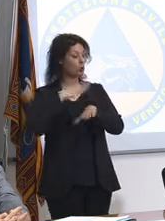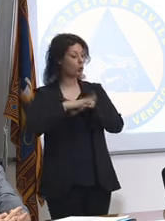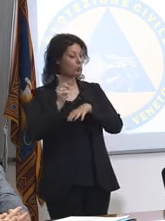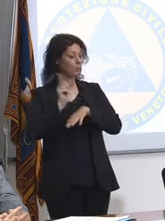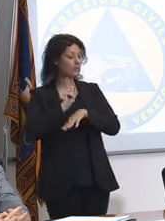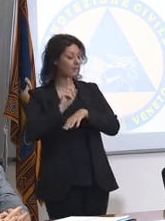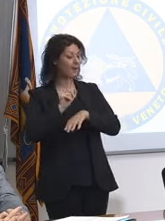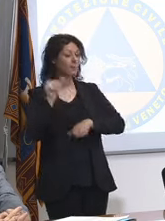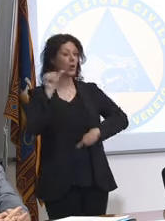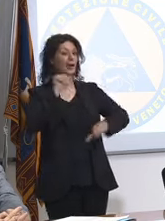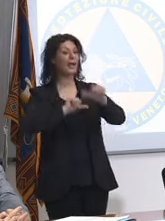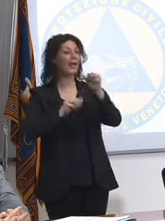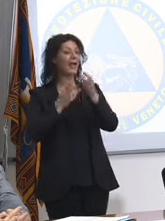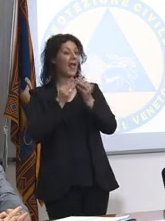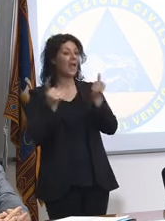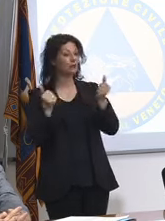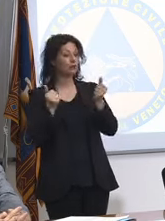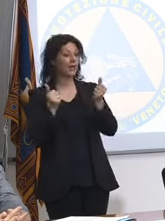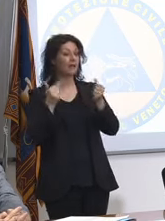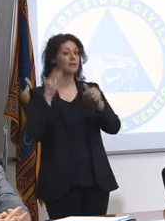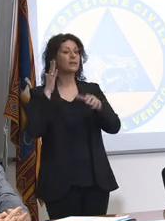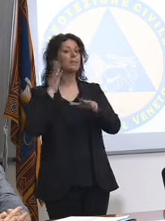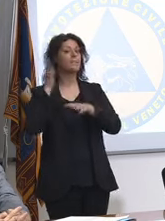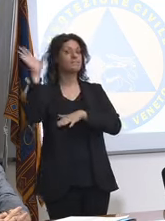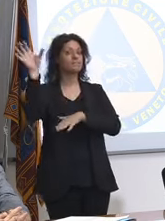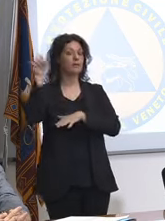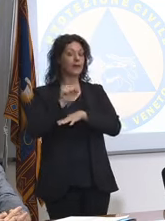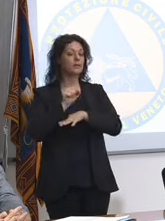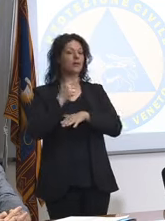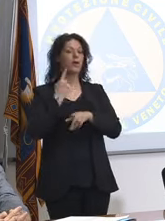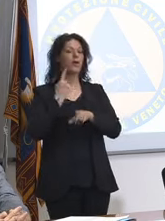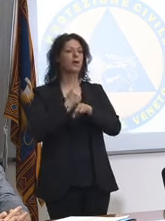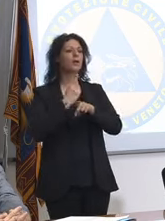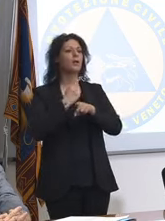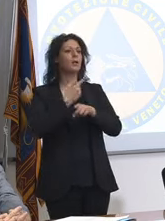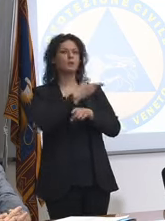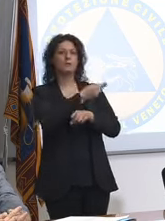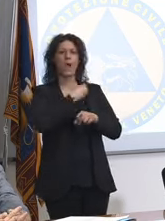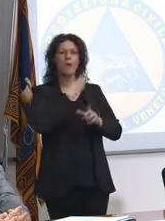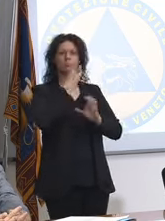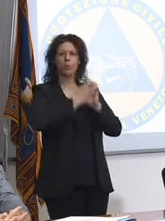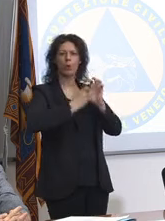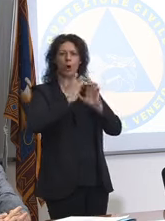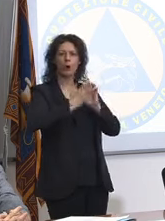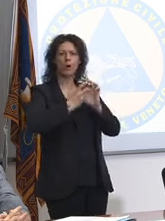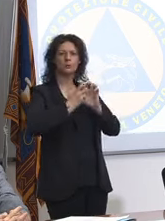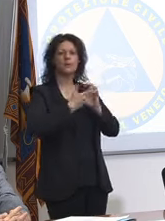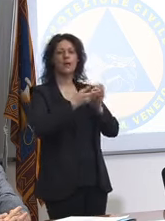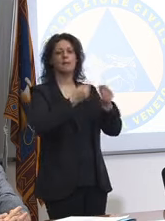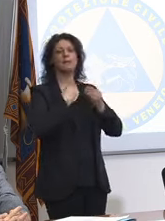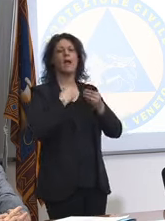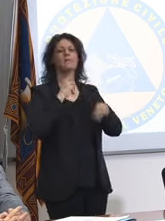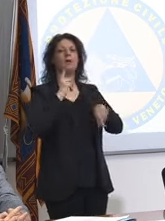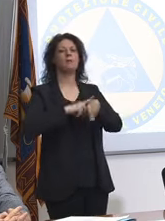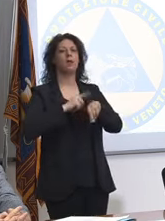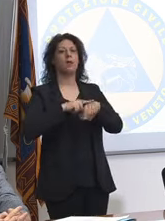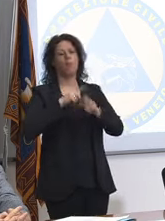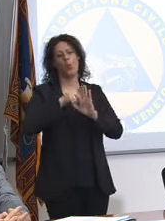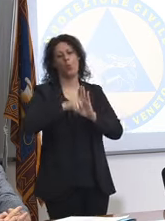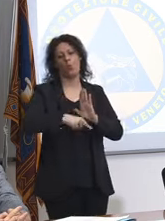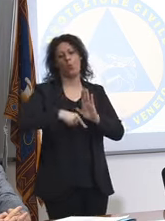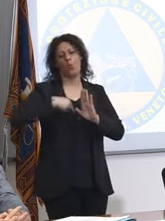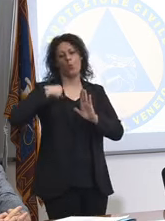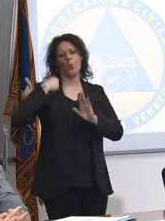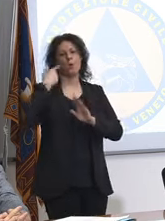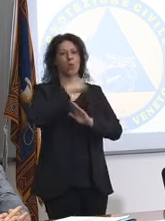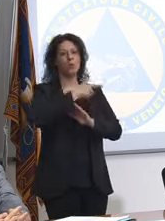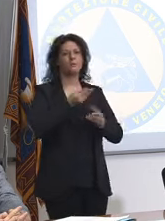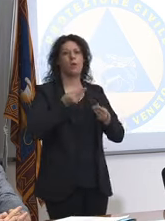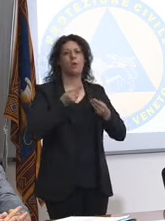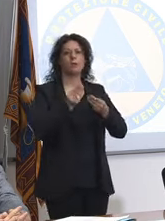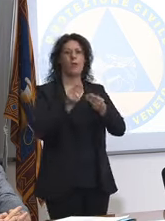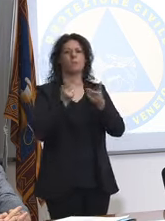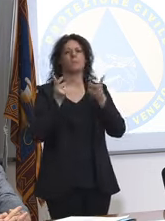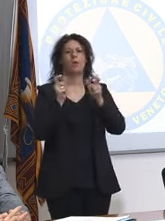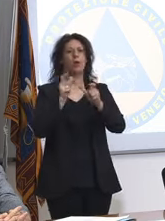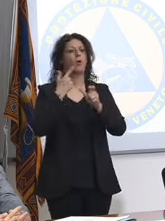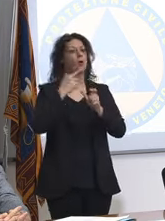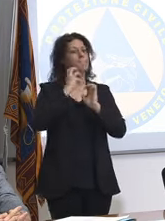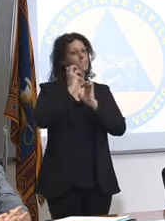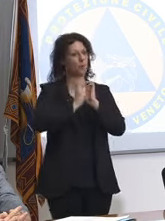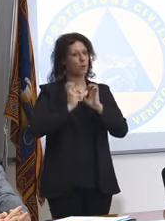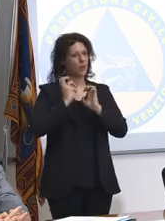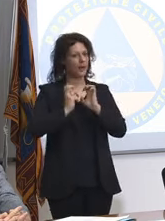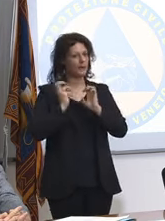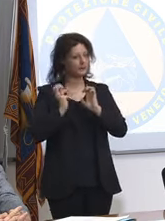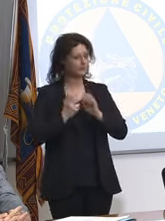mese e mezzo a sviluppare i tamponi con tutta la burocrazia che ci hanno messo. Secondo lei? Guardi, io per